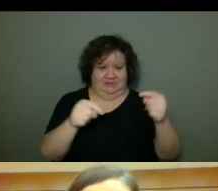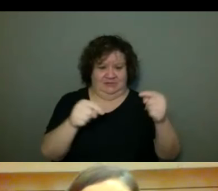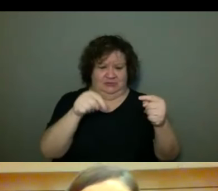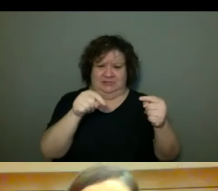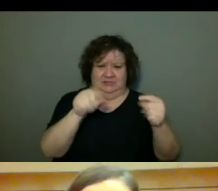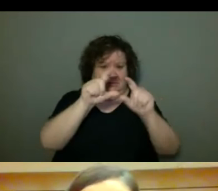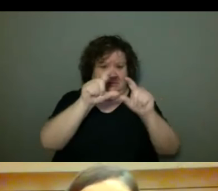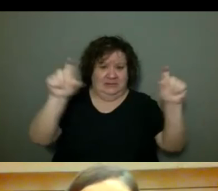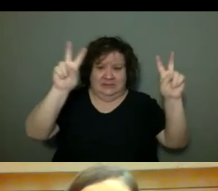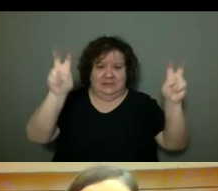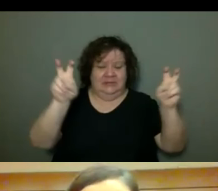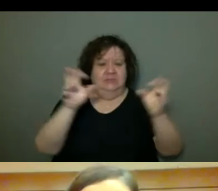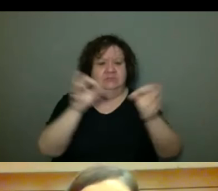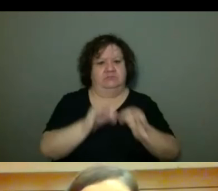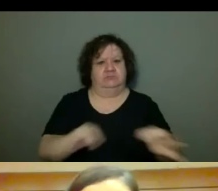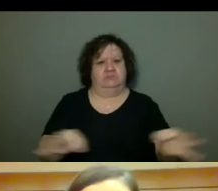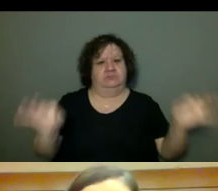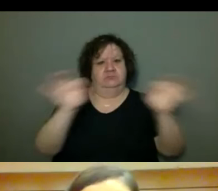discutir.